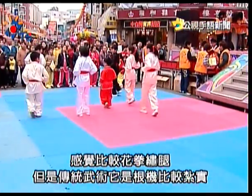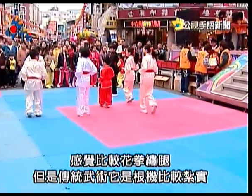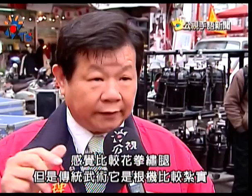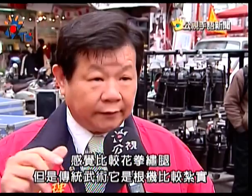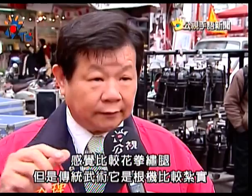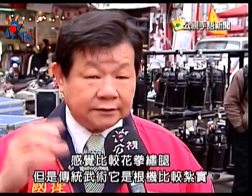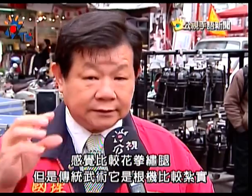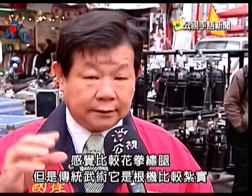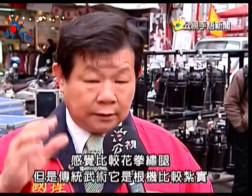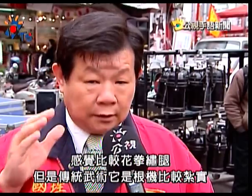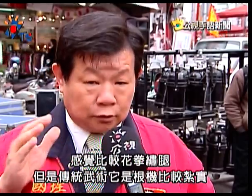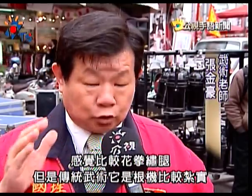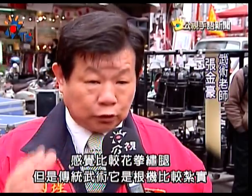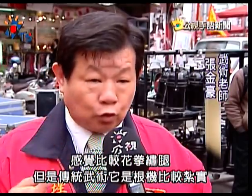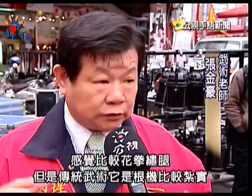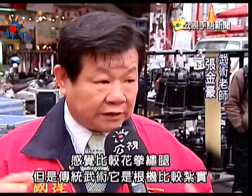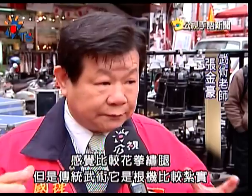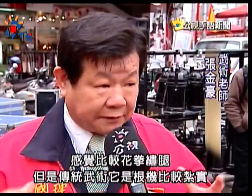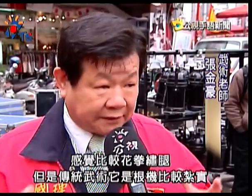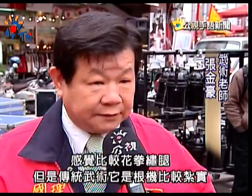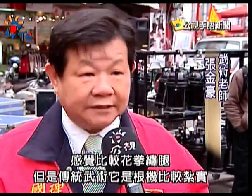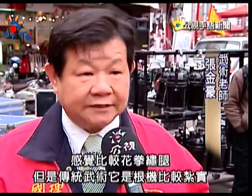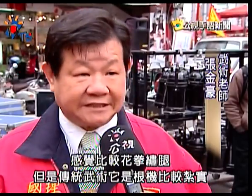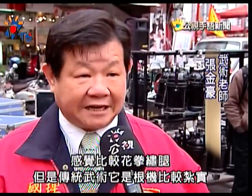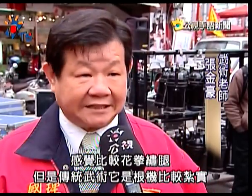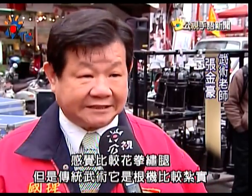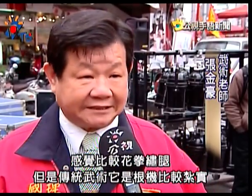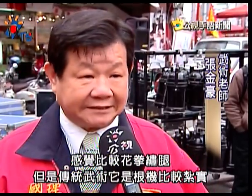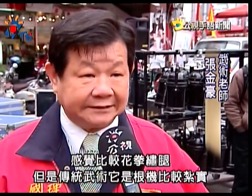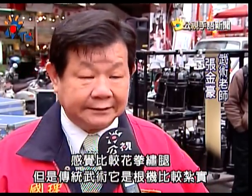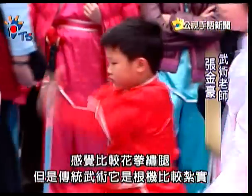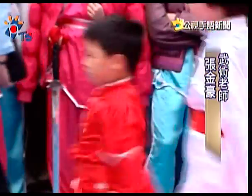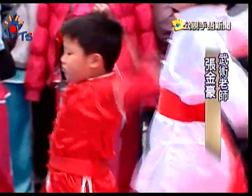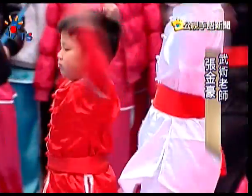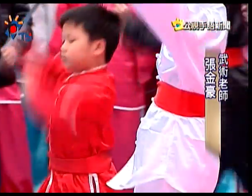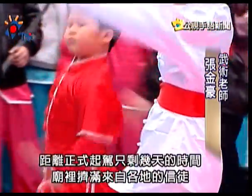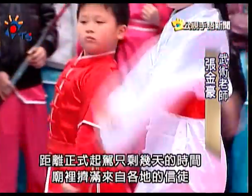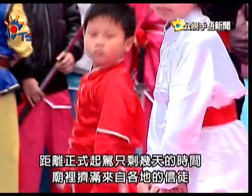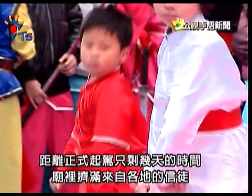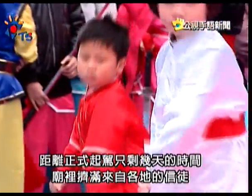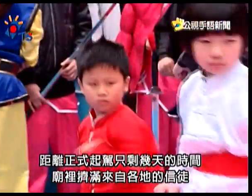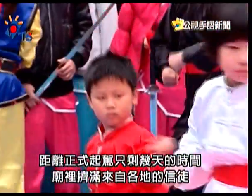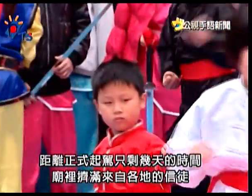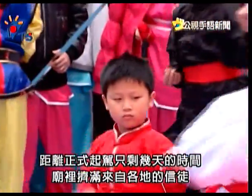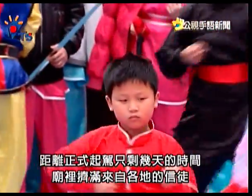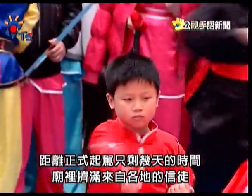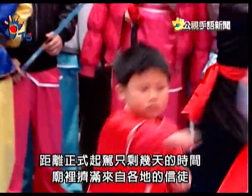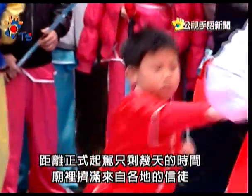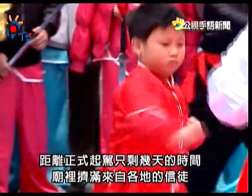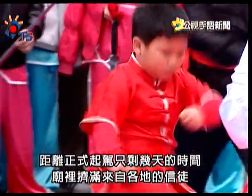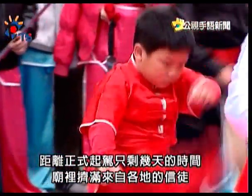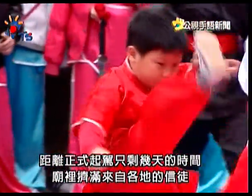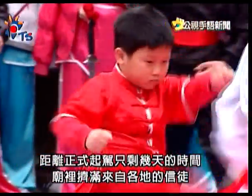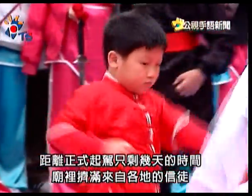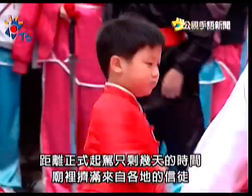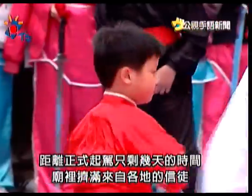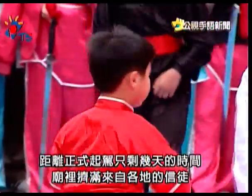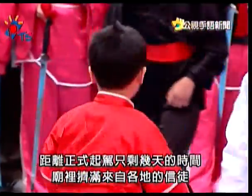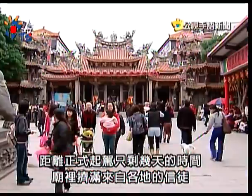腿，但是呢传统武术它是根基比较扎实。 离正式起驾只剩几天的时间，庙里挤满来自各地的信